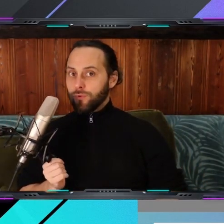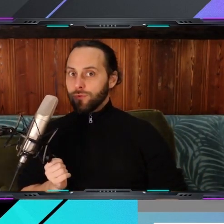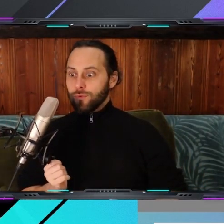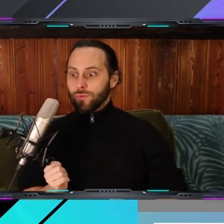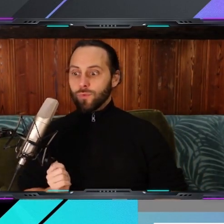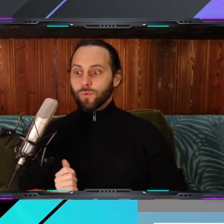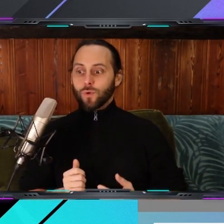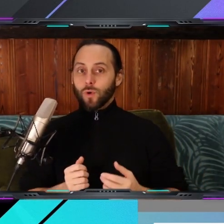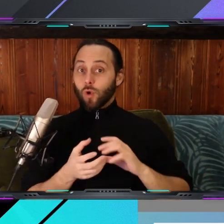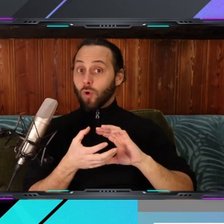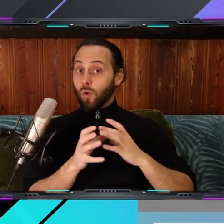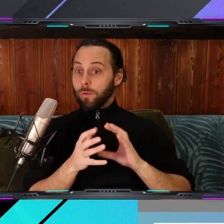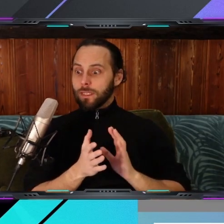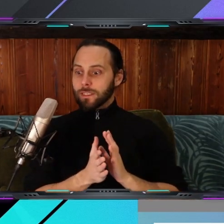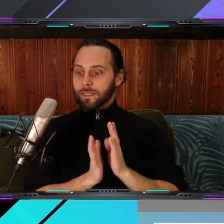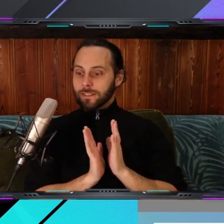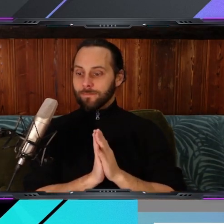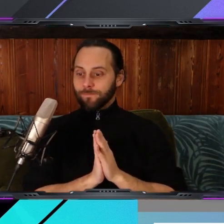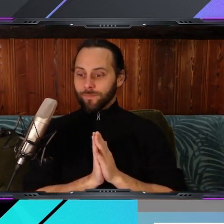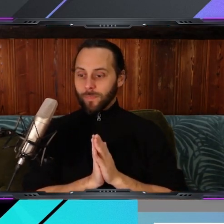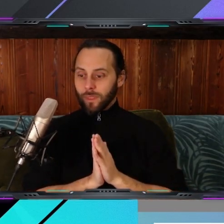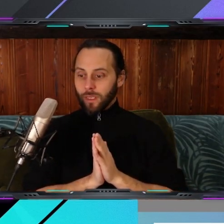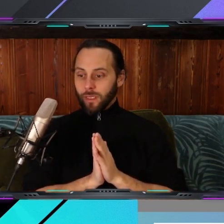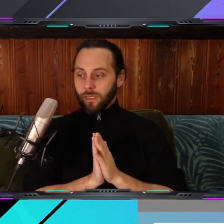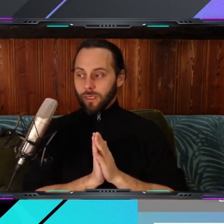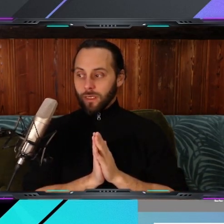Voilà, plus compliquée celle-ci.